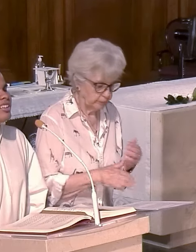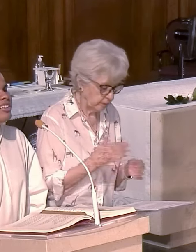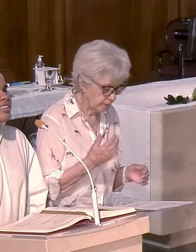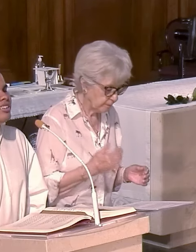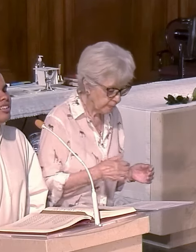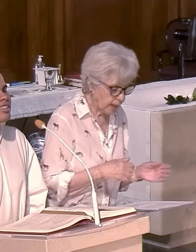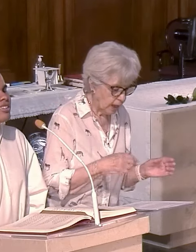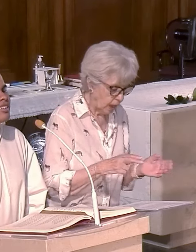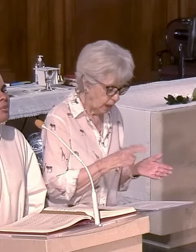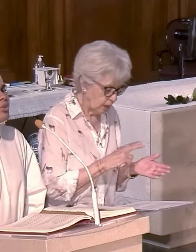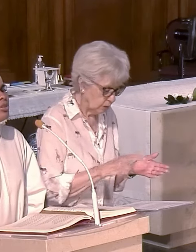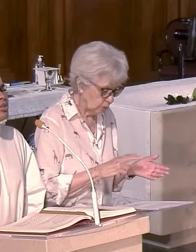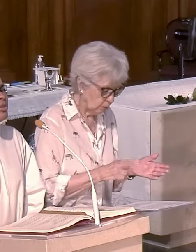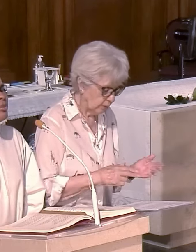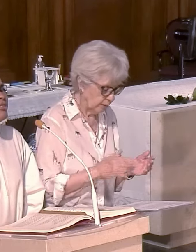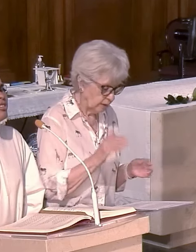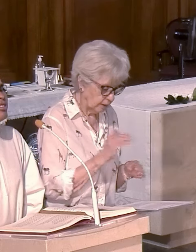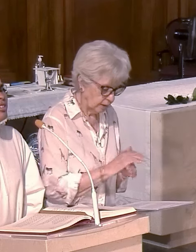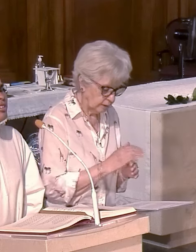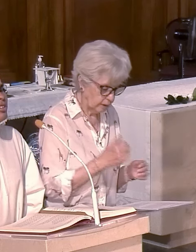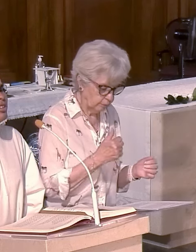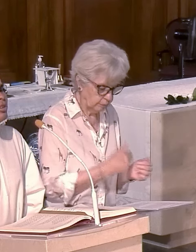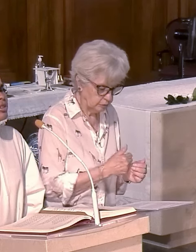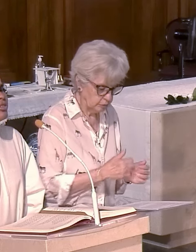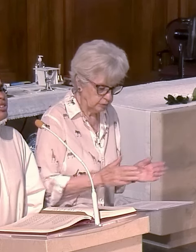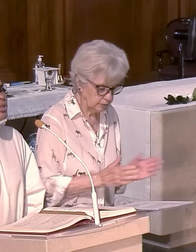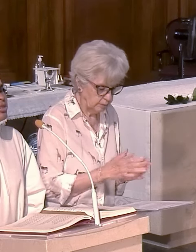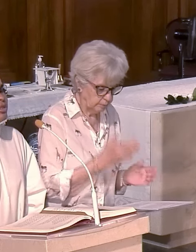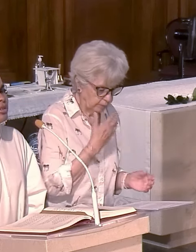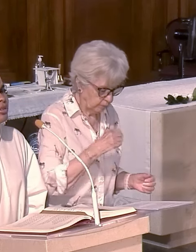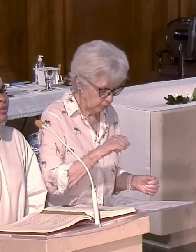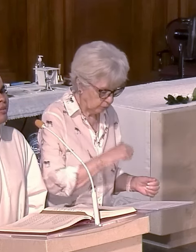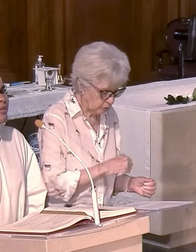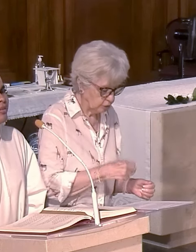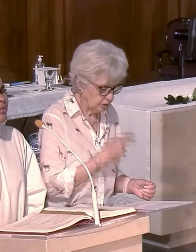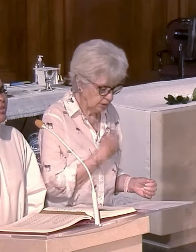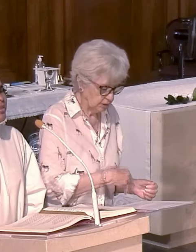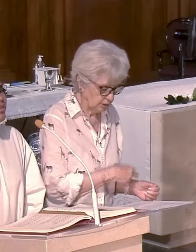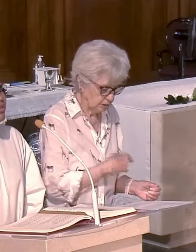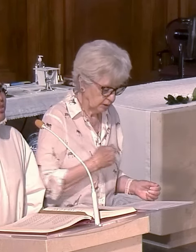Lectura de la carta del apóstol San Pablo a los Efesios.